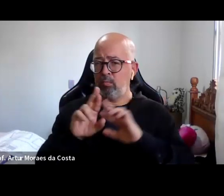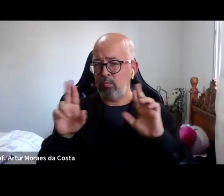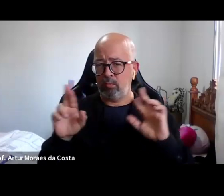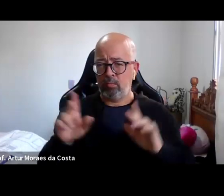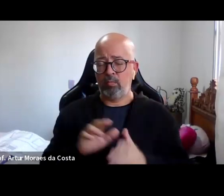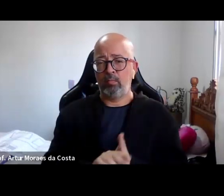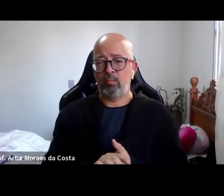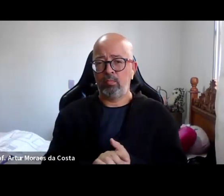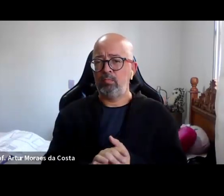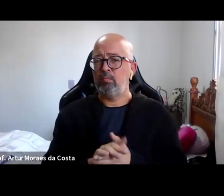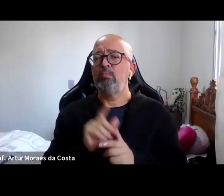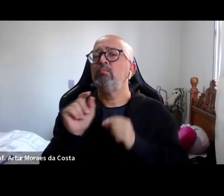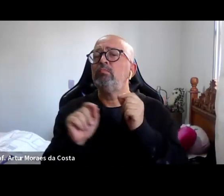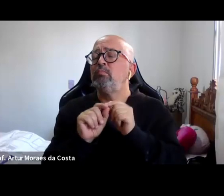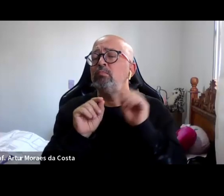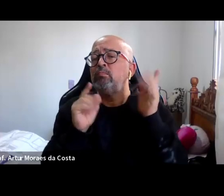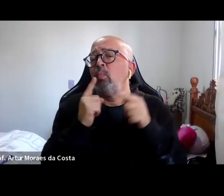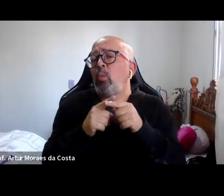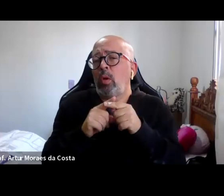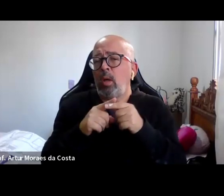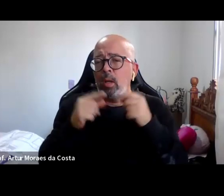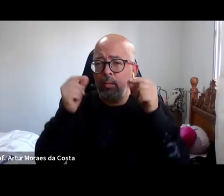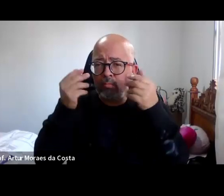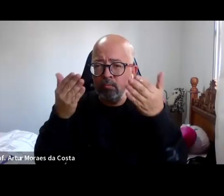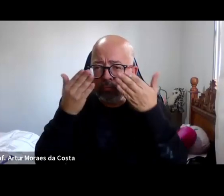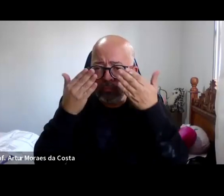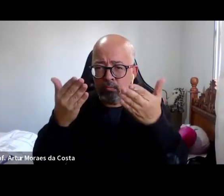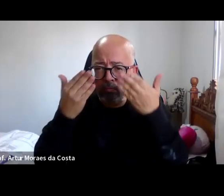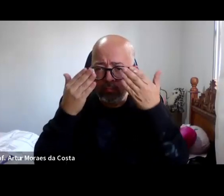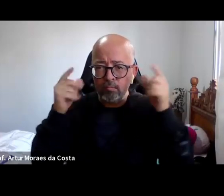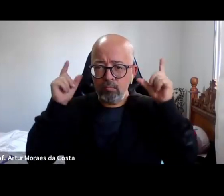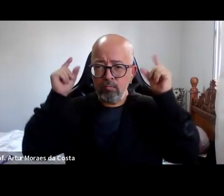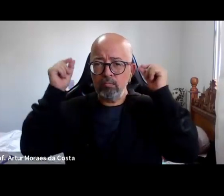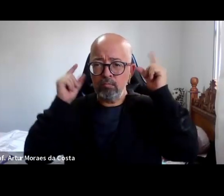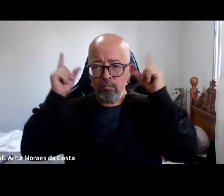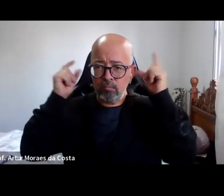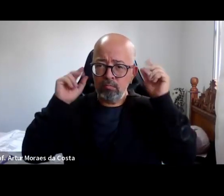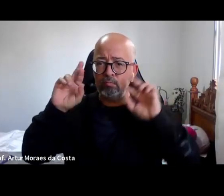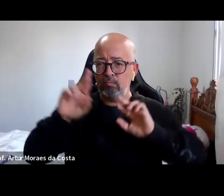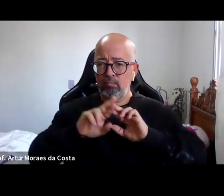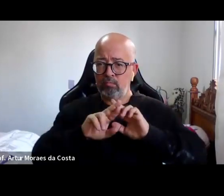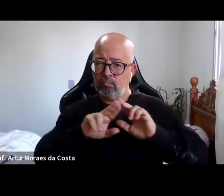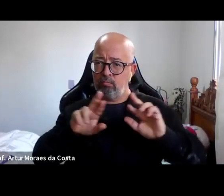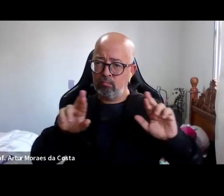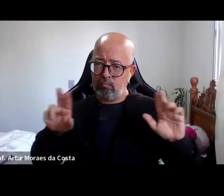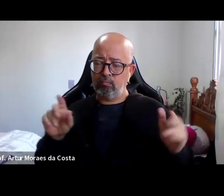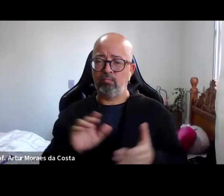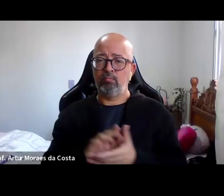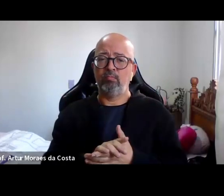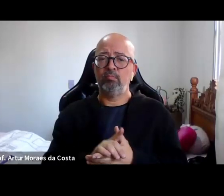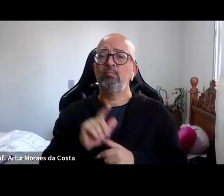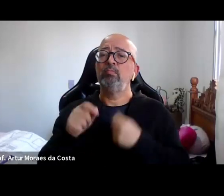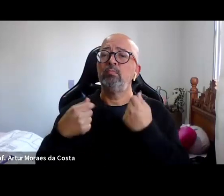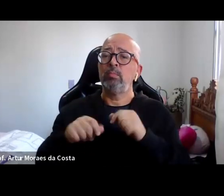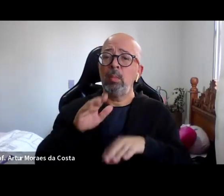necesitamos más y mejores guías intérpretes realmente no es fácil encontrar personas